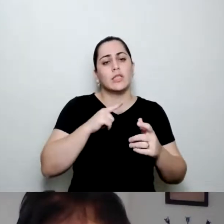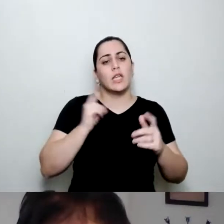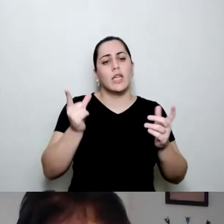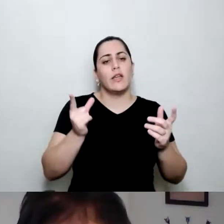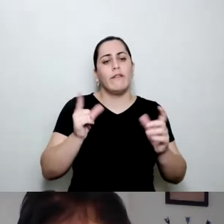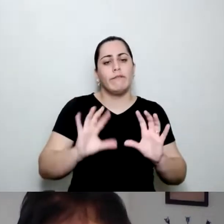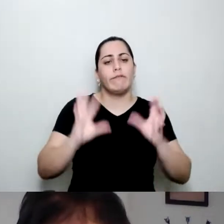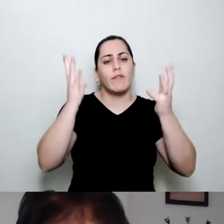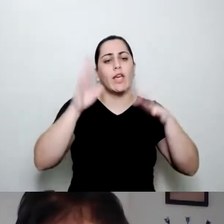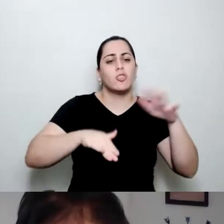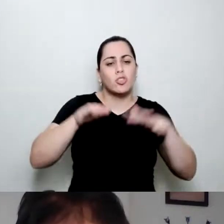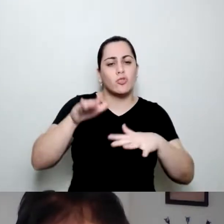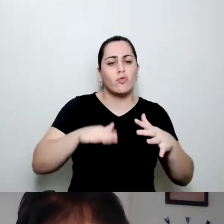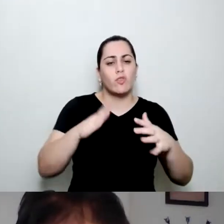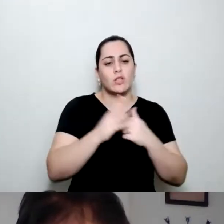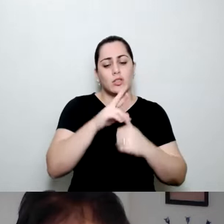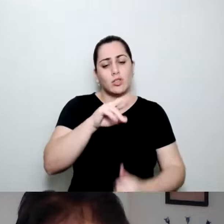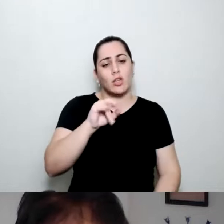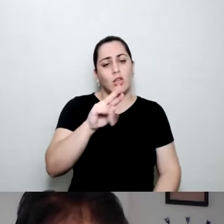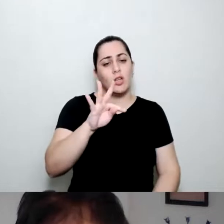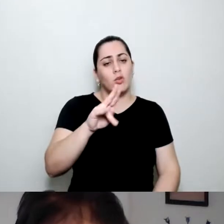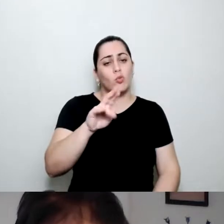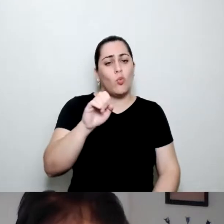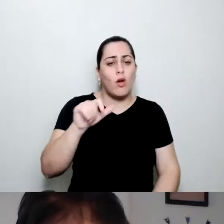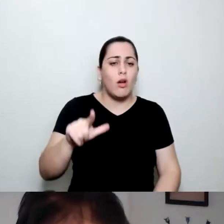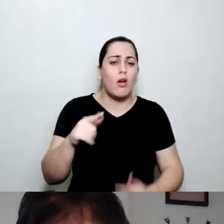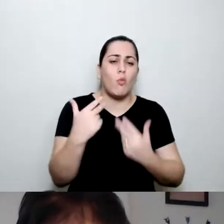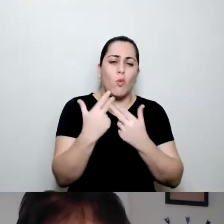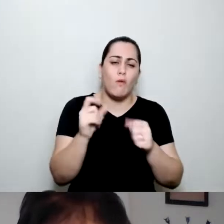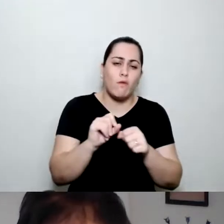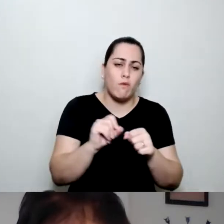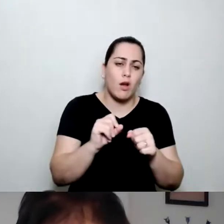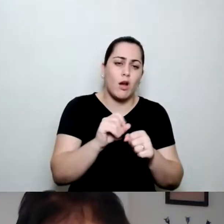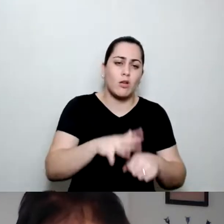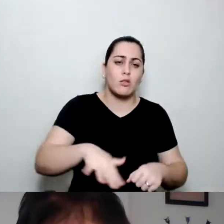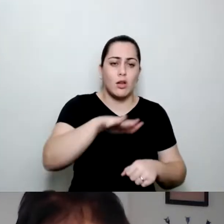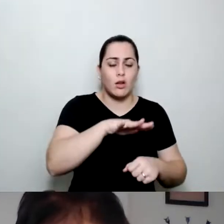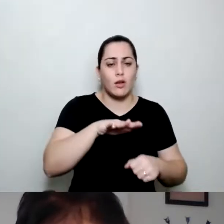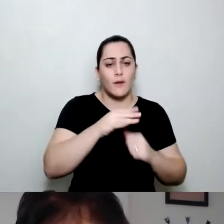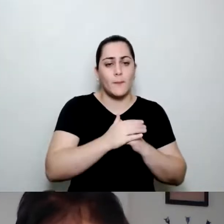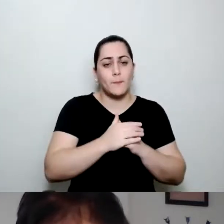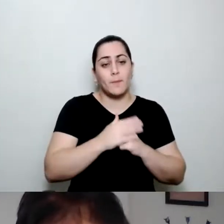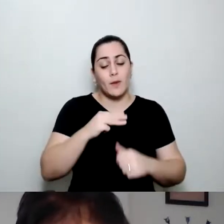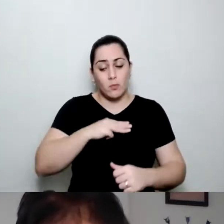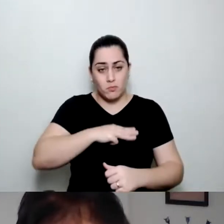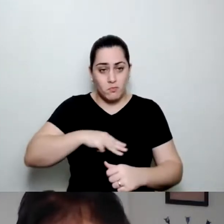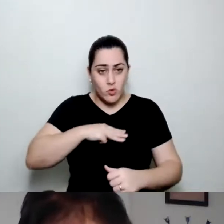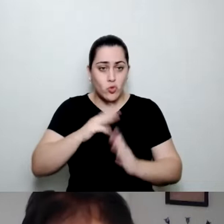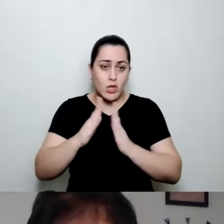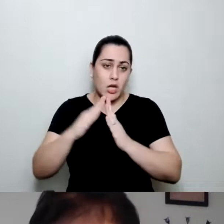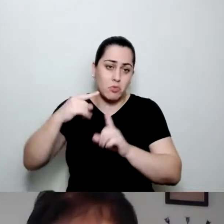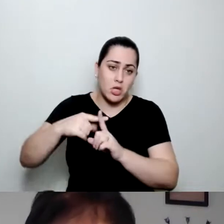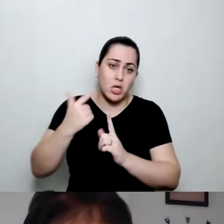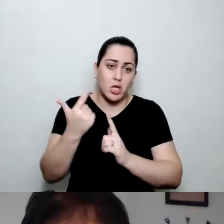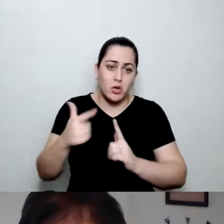práticas xamanísticas, todas elas, nos olhos dos missionários, sendo